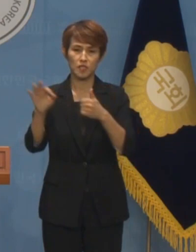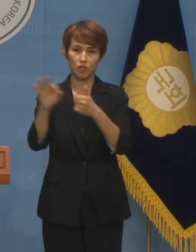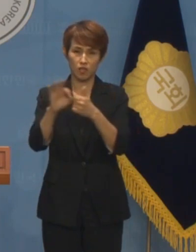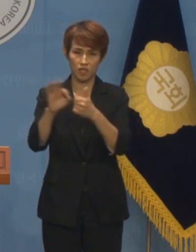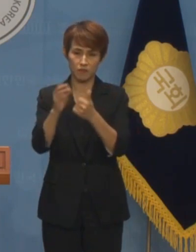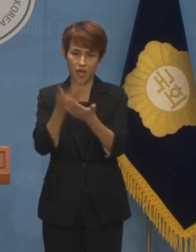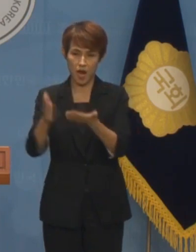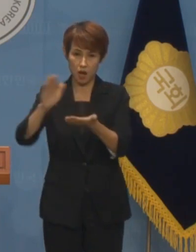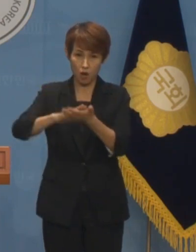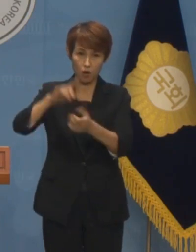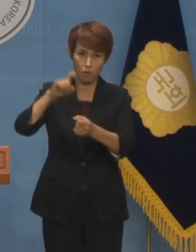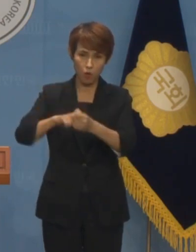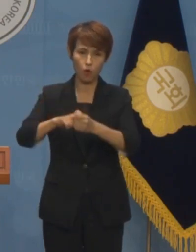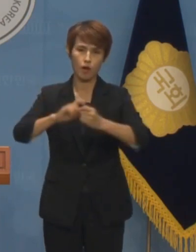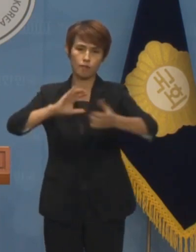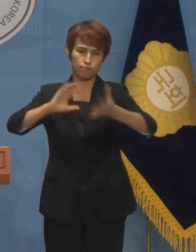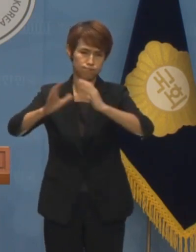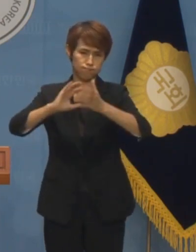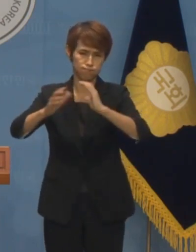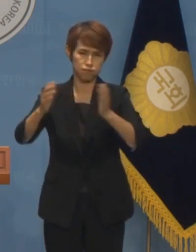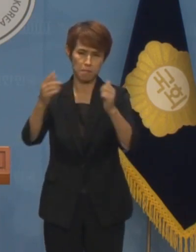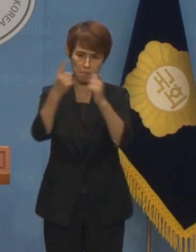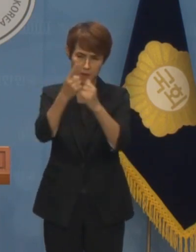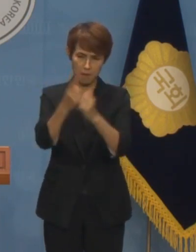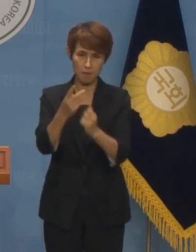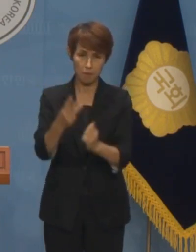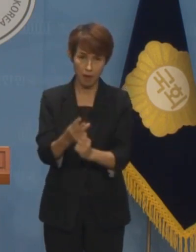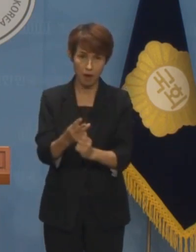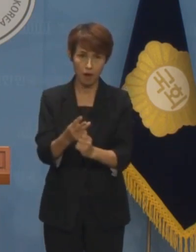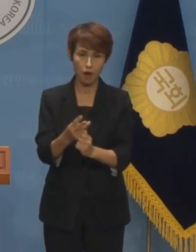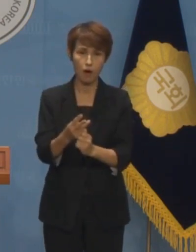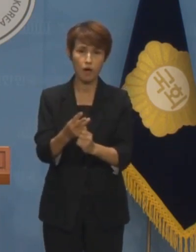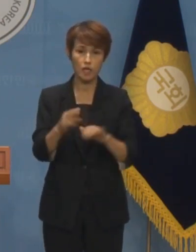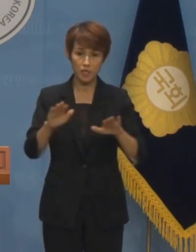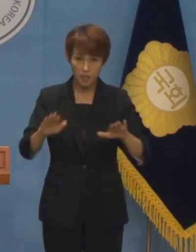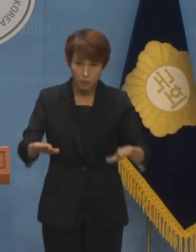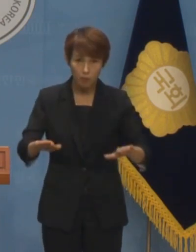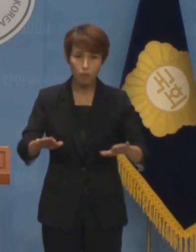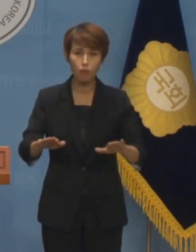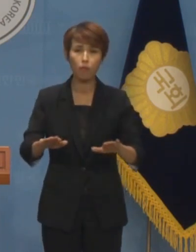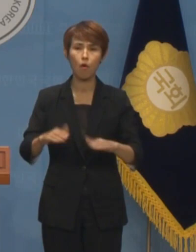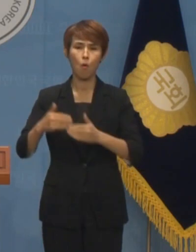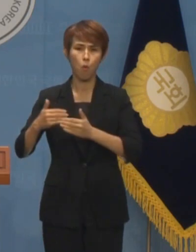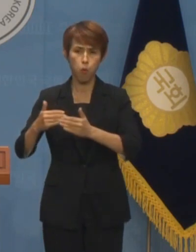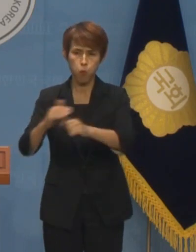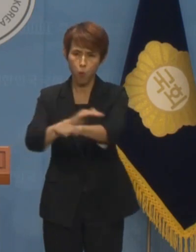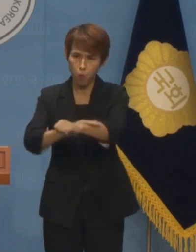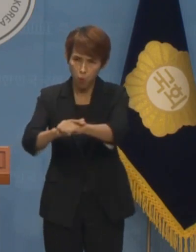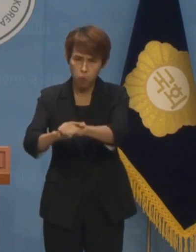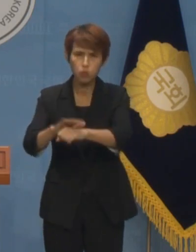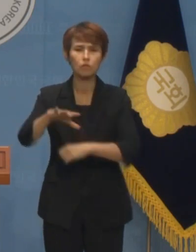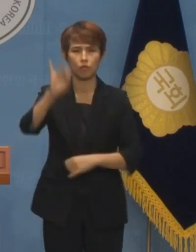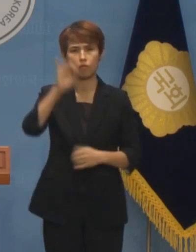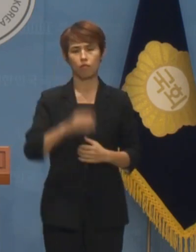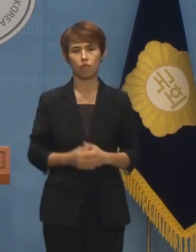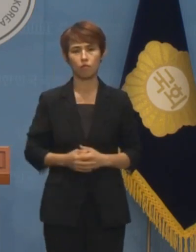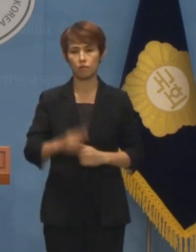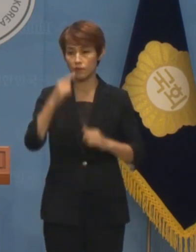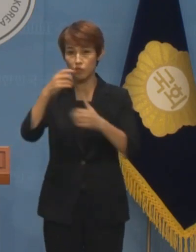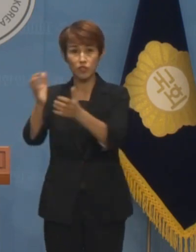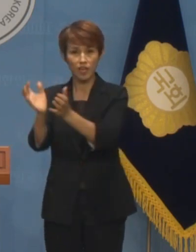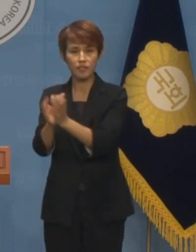위한 공론회장이 마련됐지만 이번만큼 논의가 진척된 적은 없었습니다.